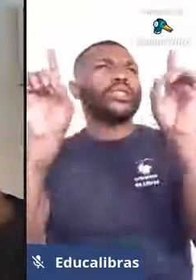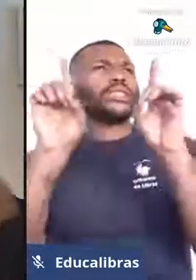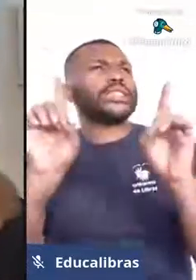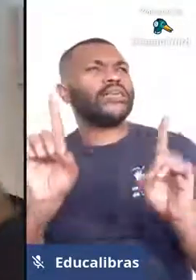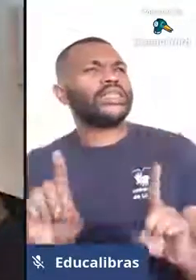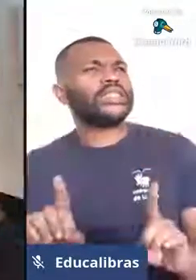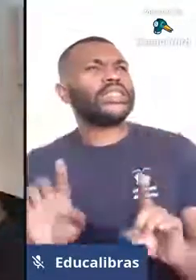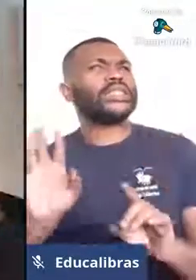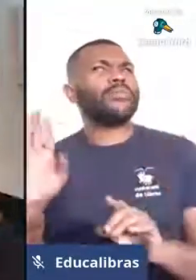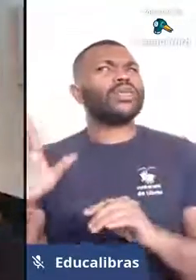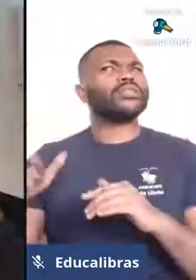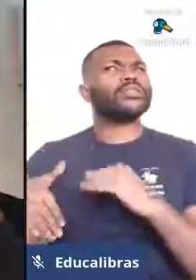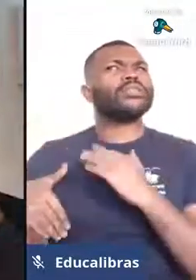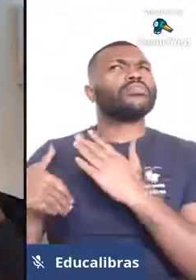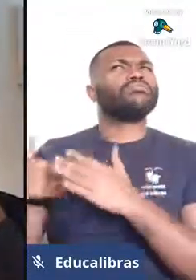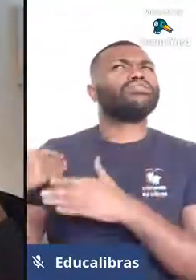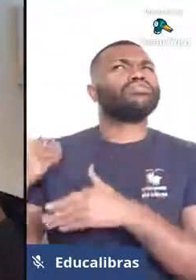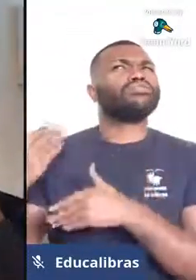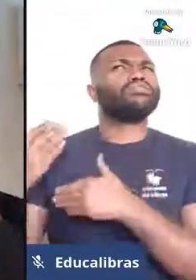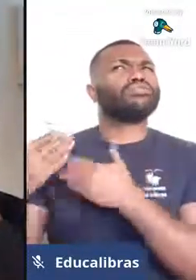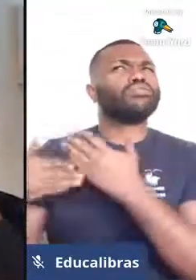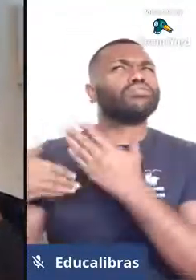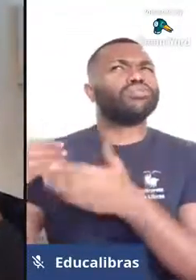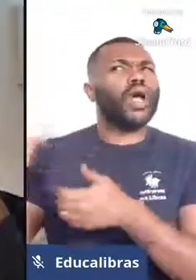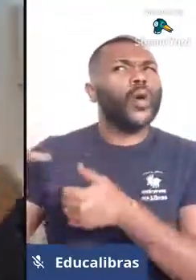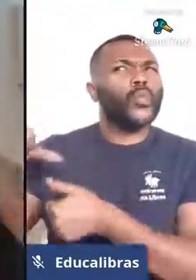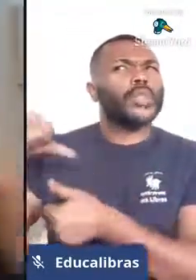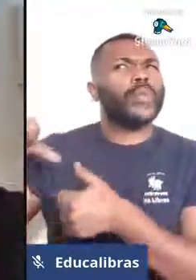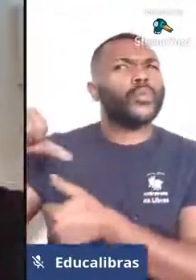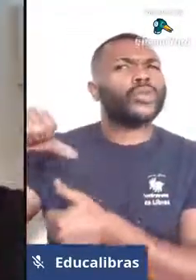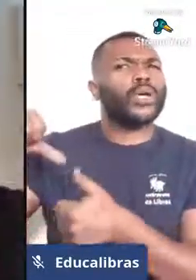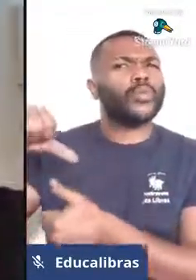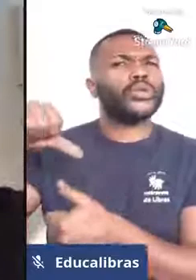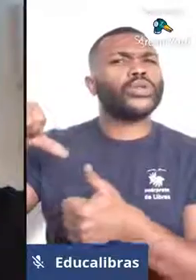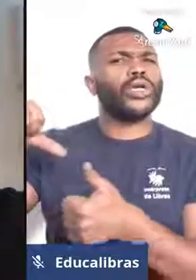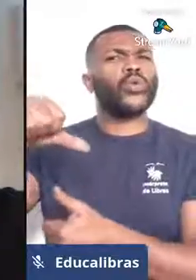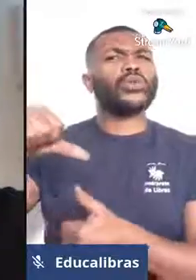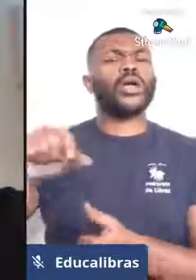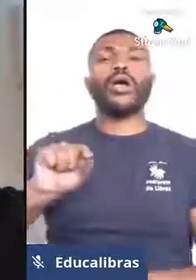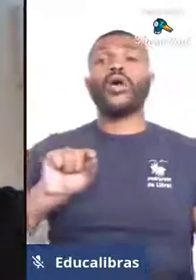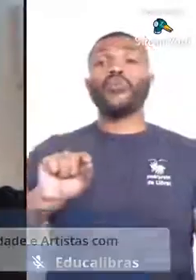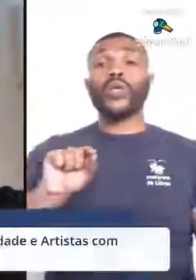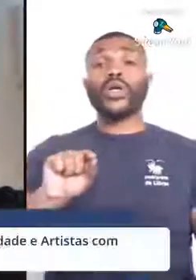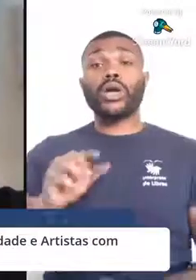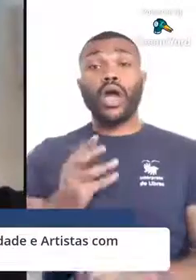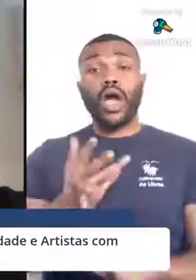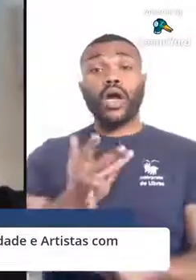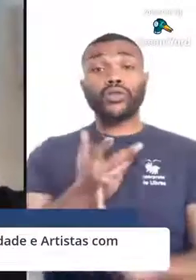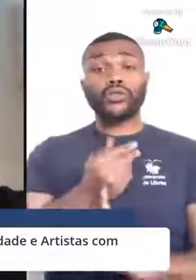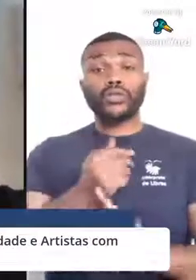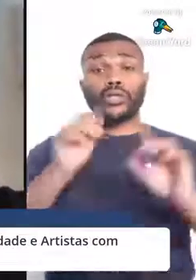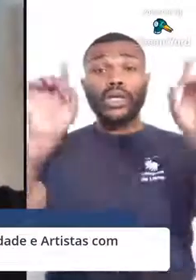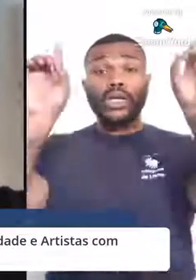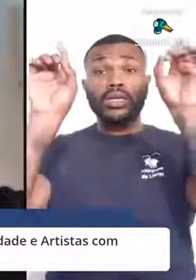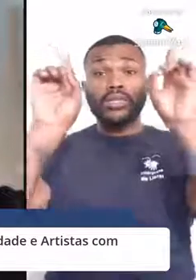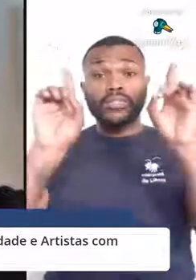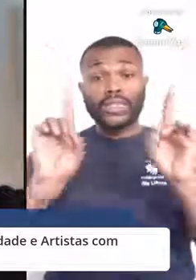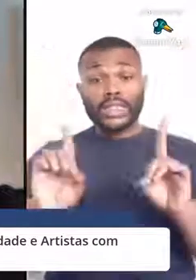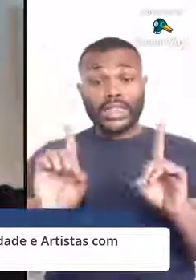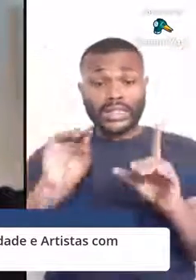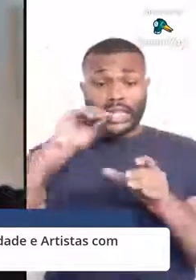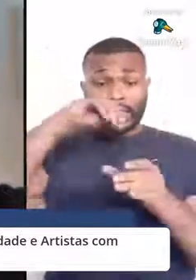mudando com o tempo. Para quê? Para ter uma inclusão de artistas com deficiência em festivais